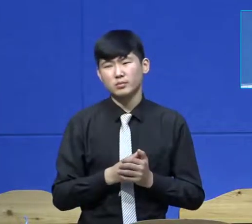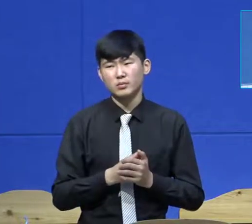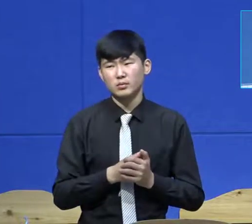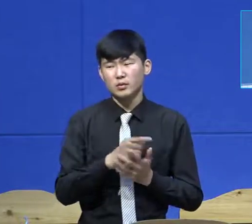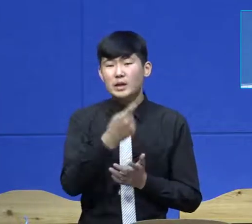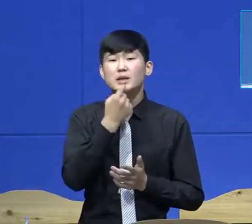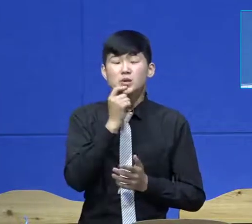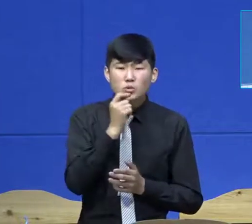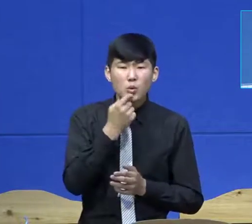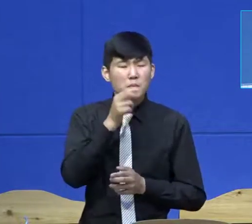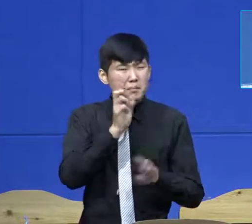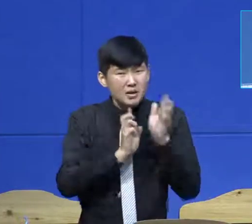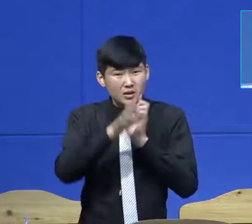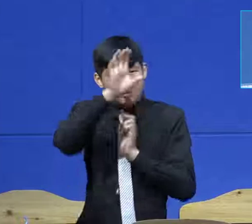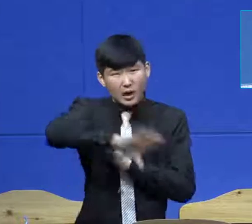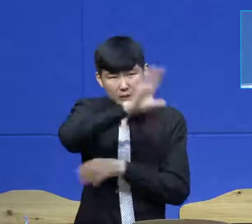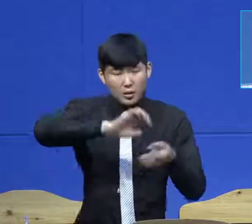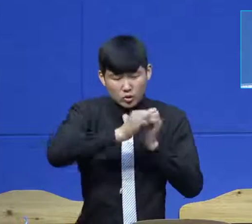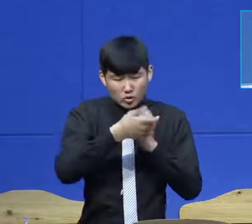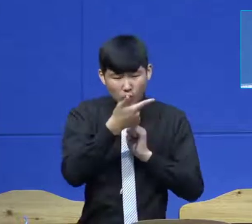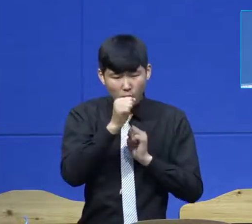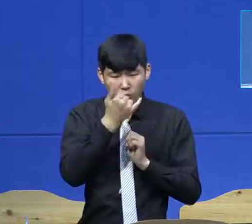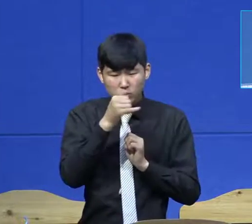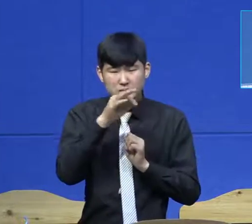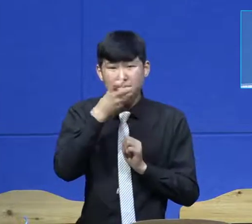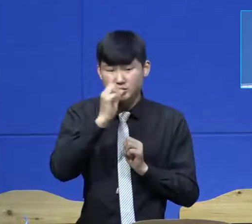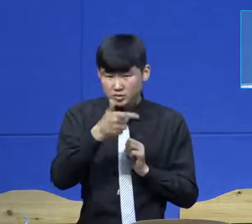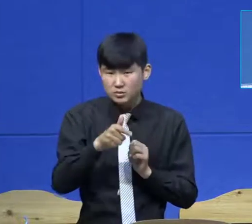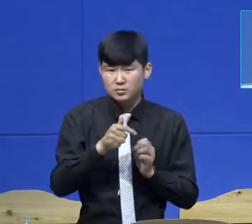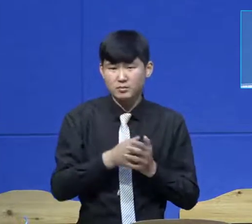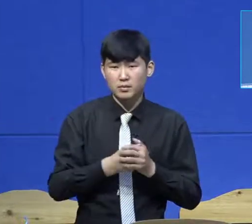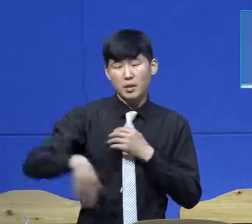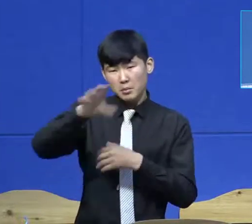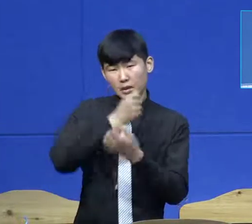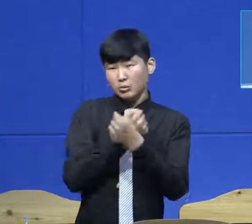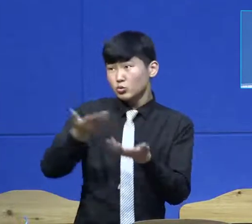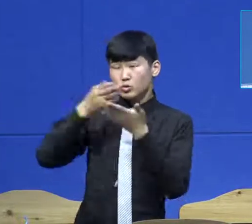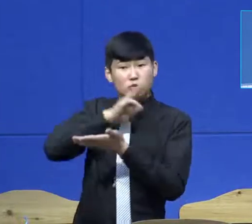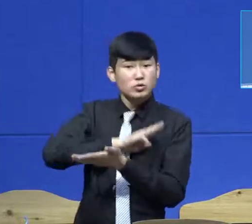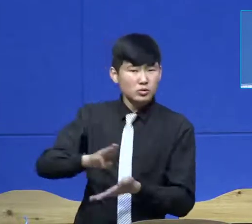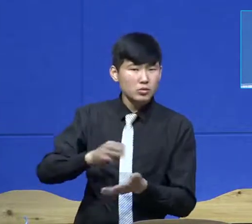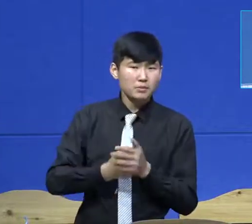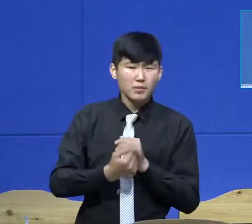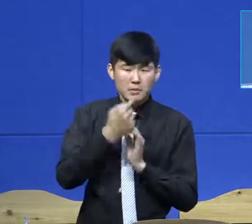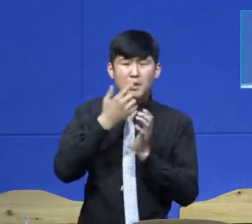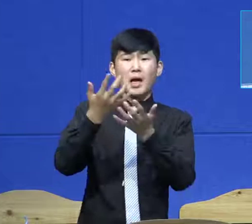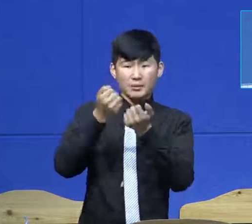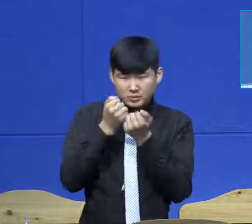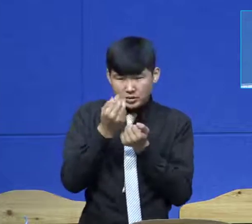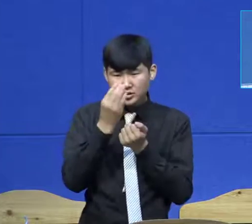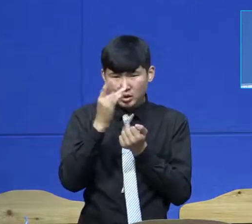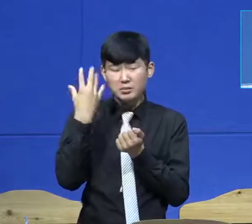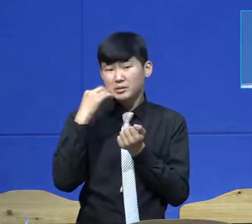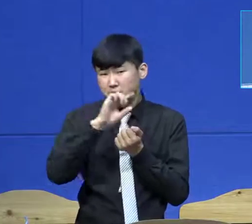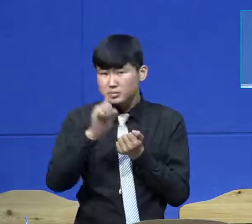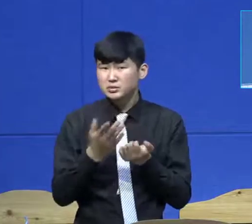тэр хизүү хүнд байдал тэр заавал мэ тэр хичхур гутамшиг биднийг аврахын төлөө амссан шархуйсан биз